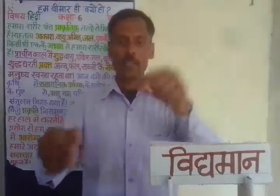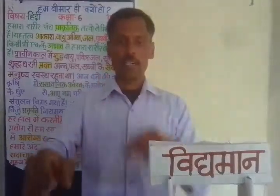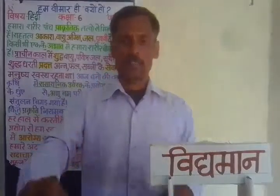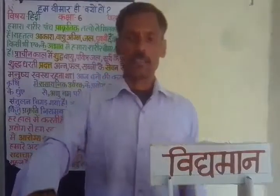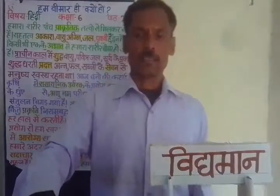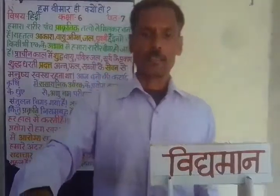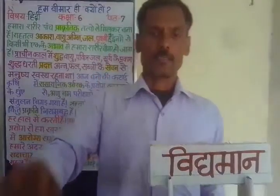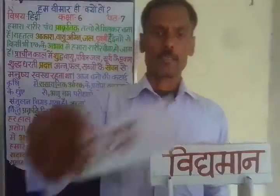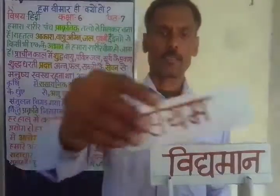विद्यमान